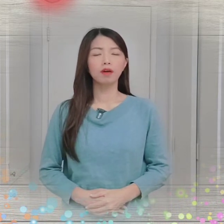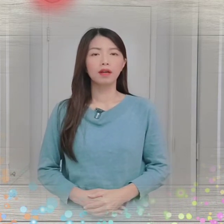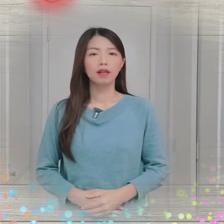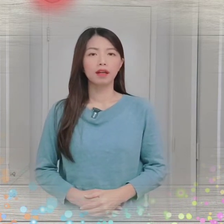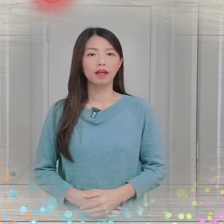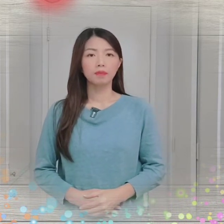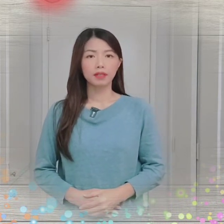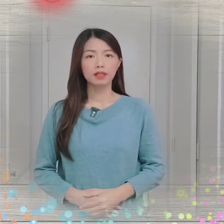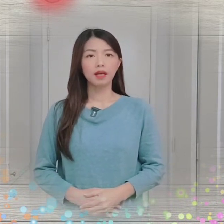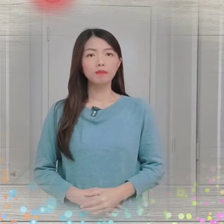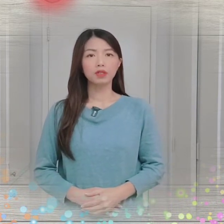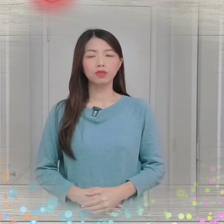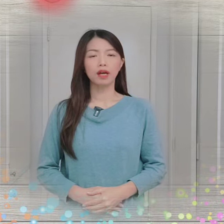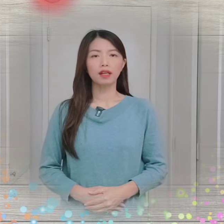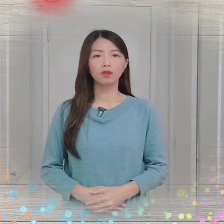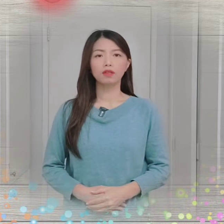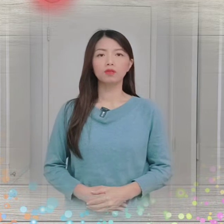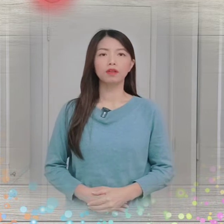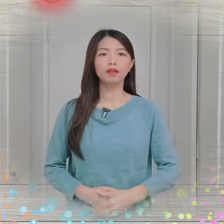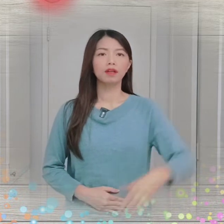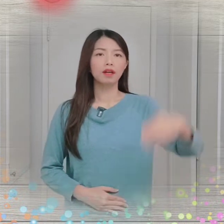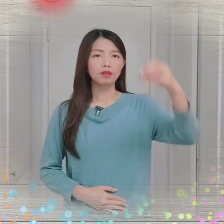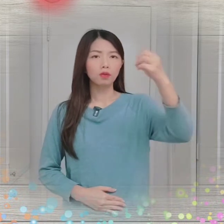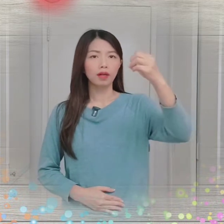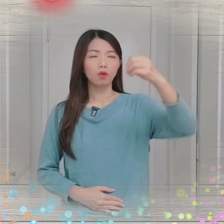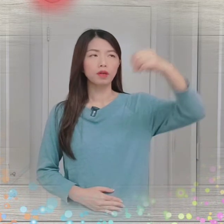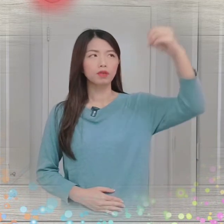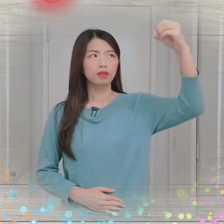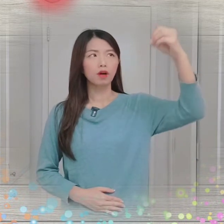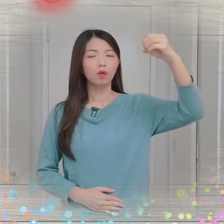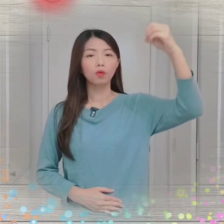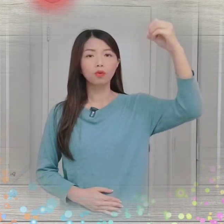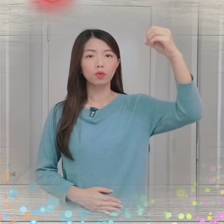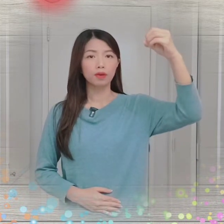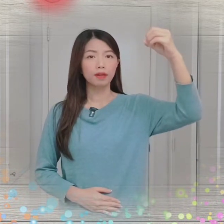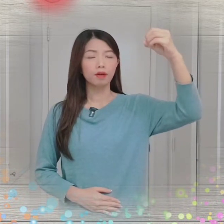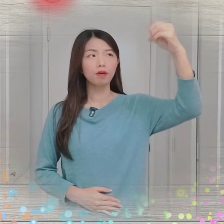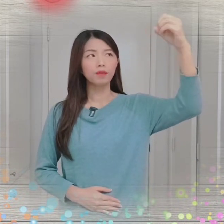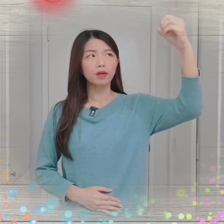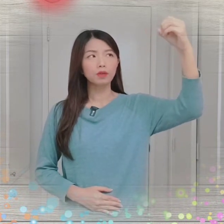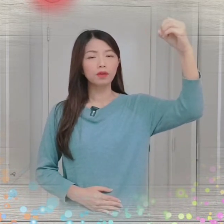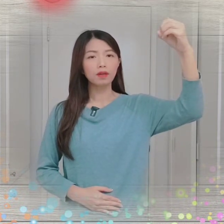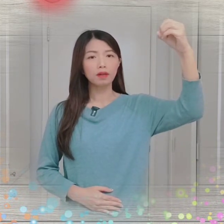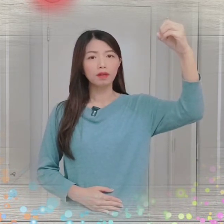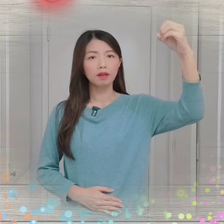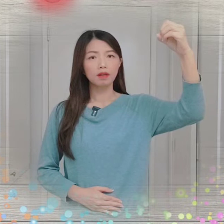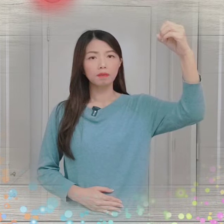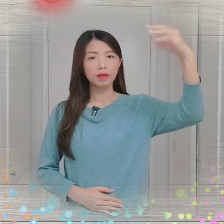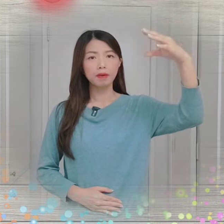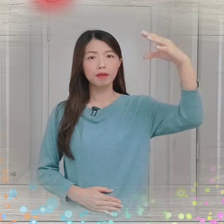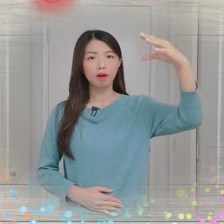해줬고요. 일단 빛이나 비추다 이런 뜻의 수어는 손 약간 오므려주셔서 오른쪽 위에서 손을